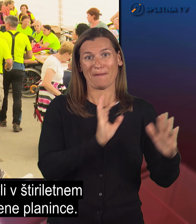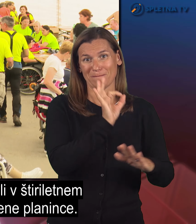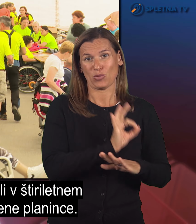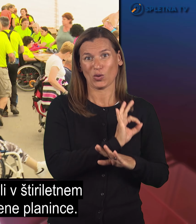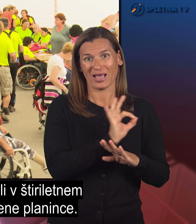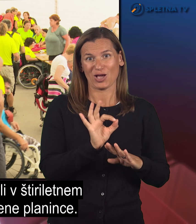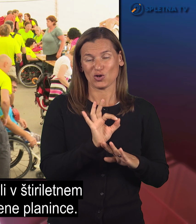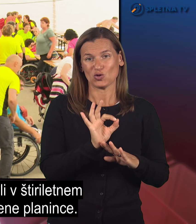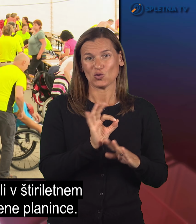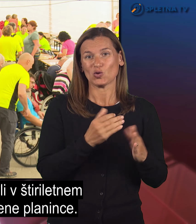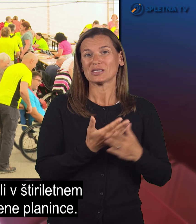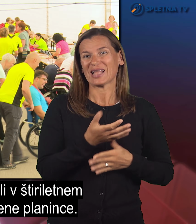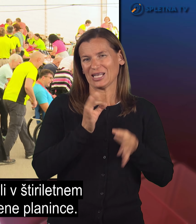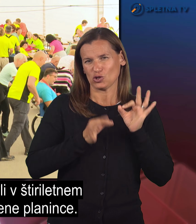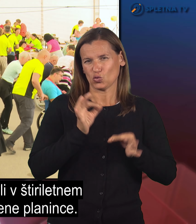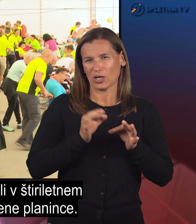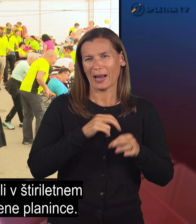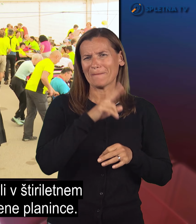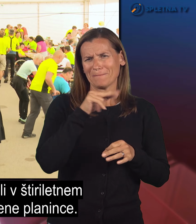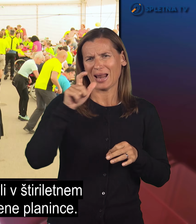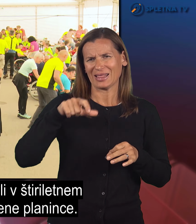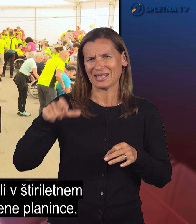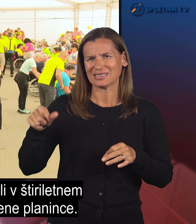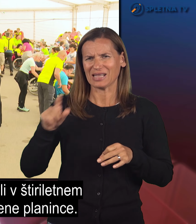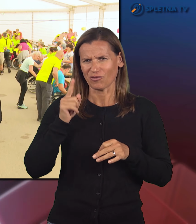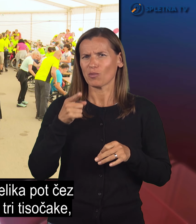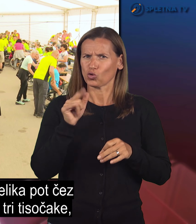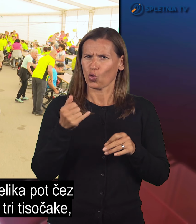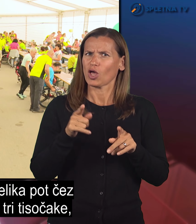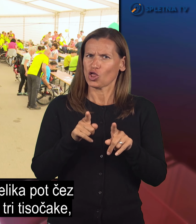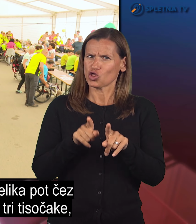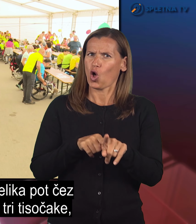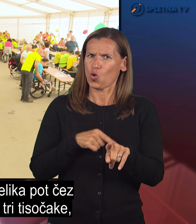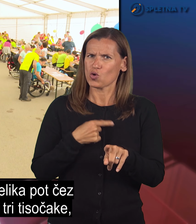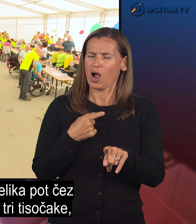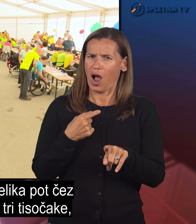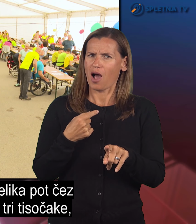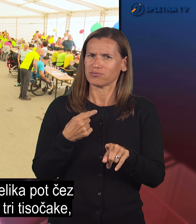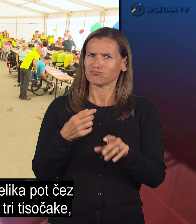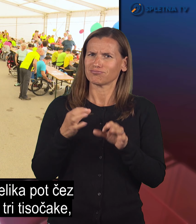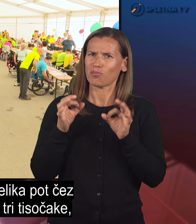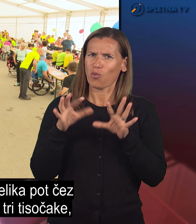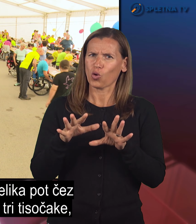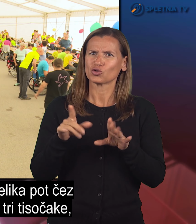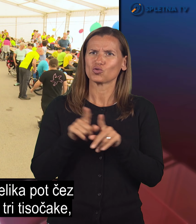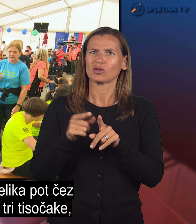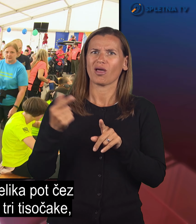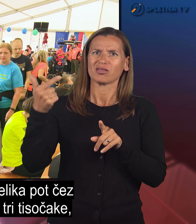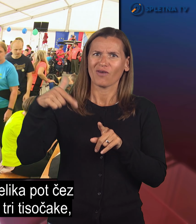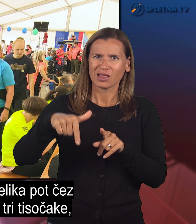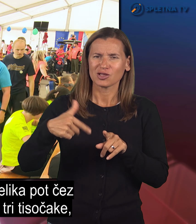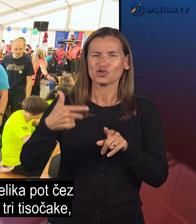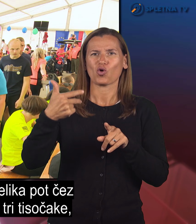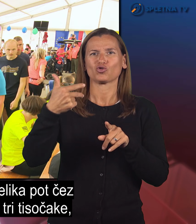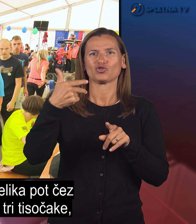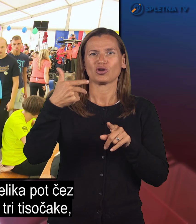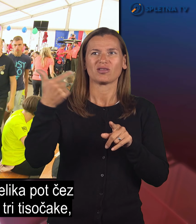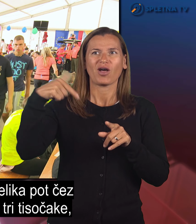projektu za izkušene planince. Vemo, da je to velika pot čez vse naše